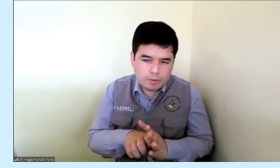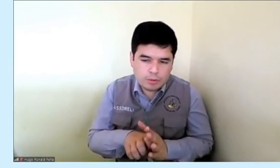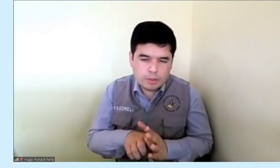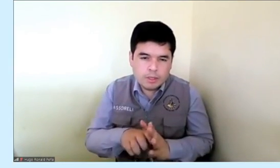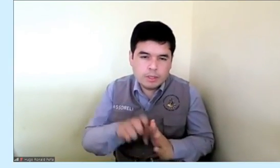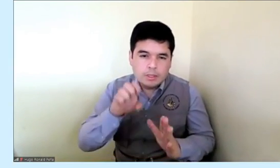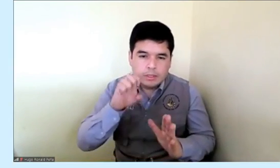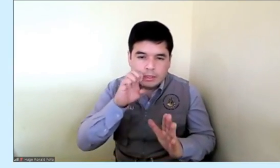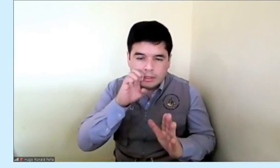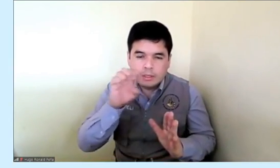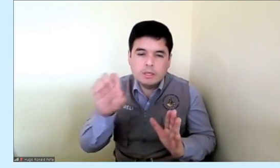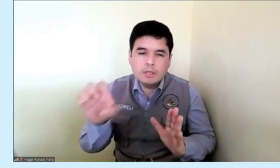Ejemplo.